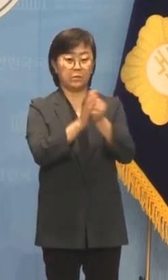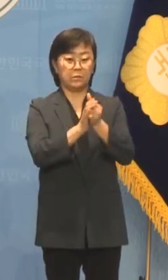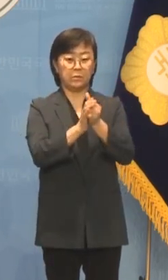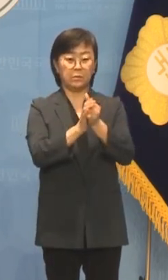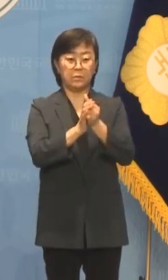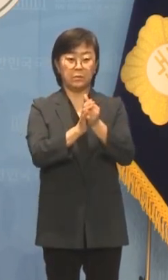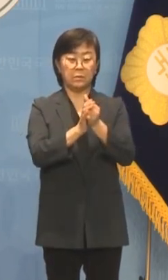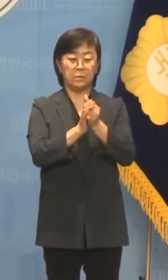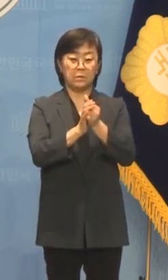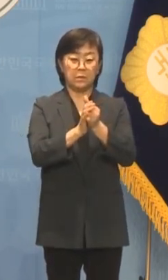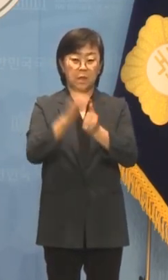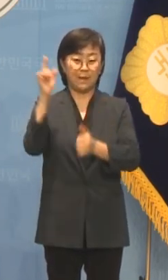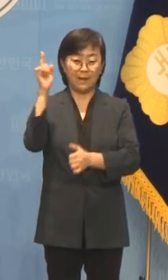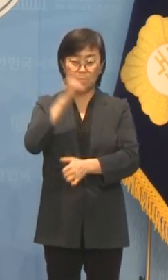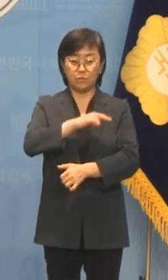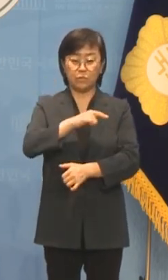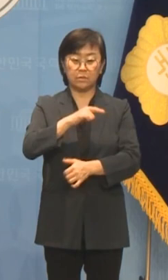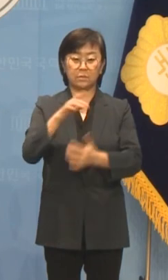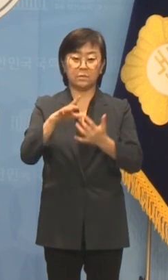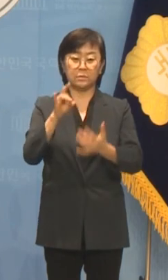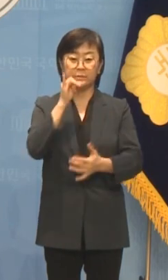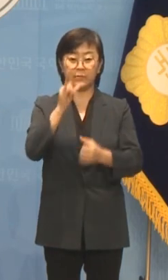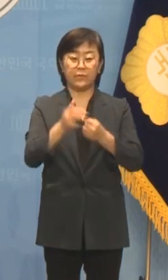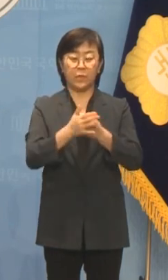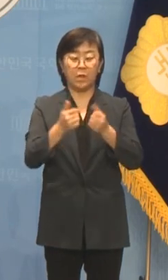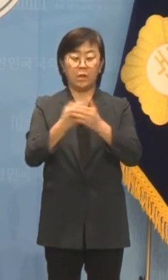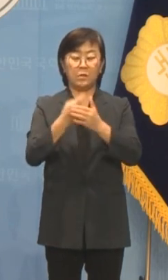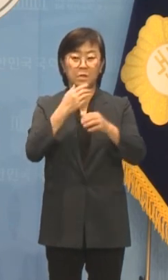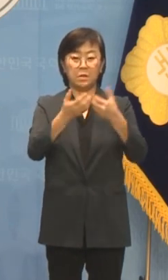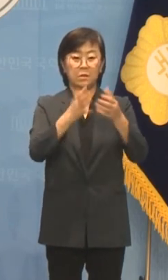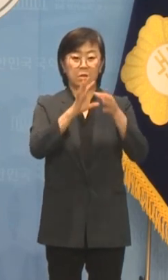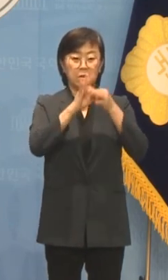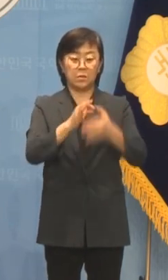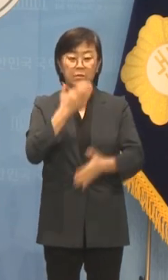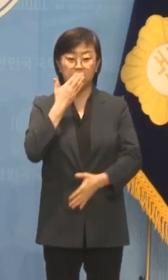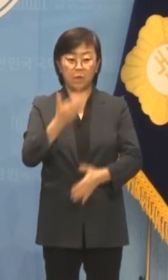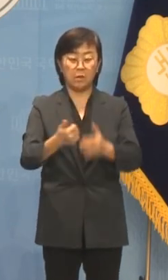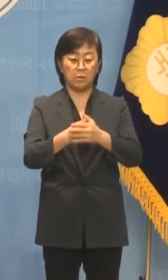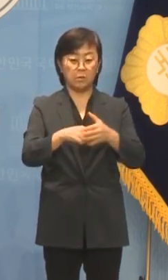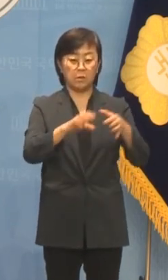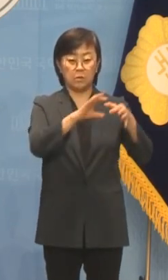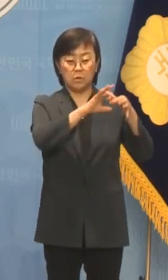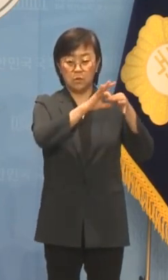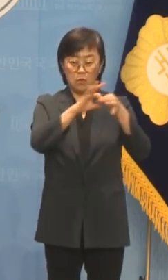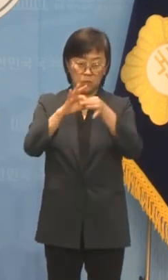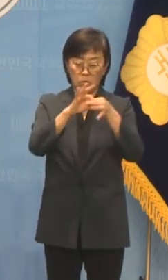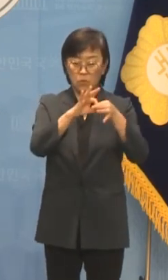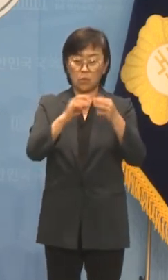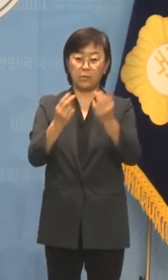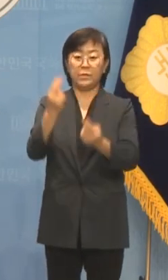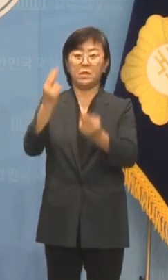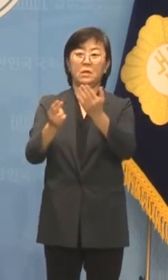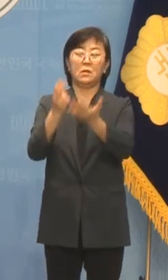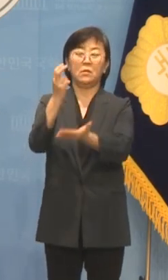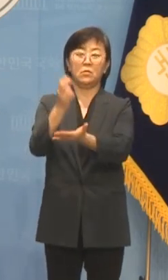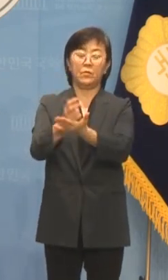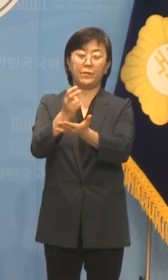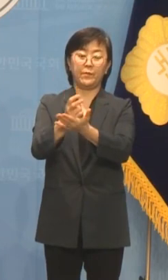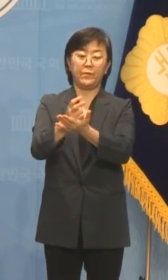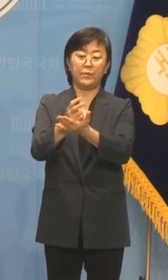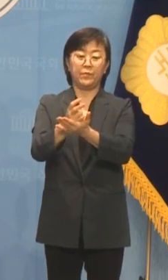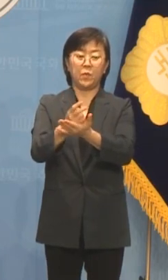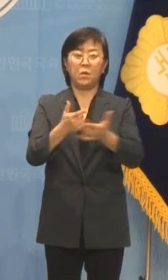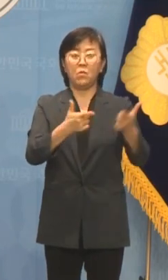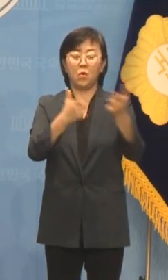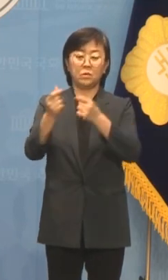끝에 악수를 두었습니다. 민주당이 계속 유지하겠다는 준연동형 비례제는 누구도 이해하기 어려울